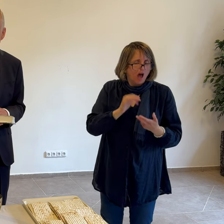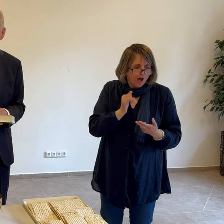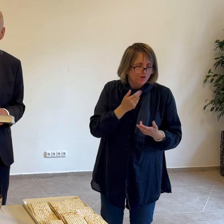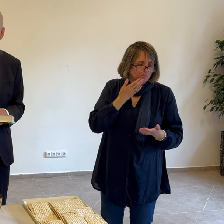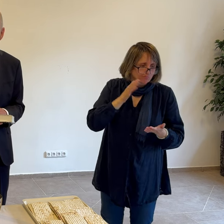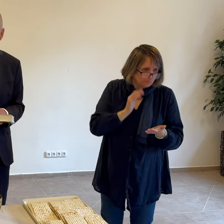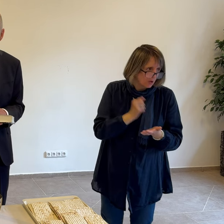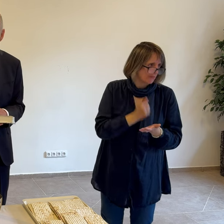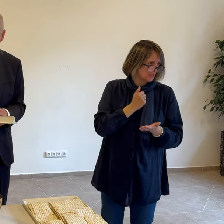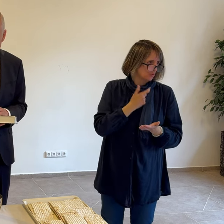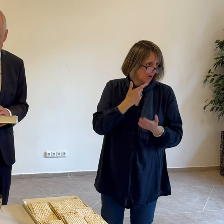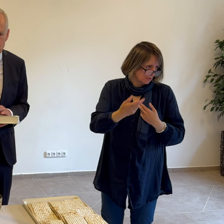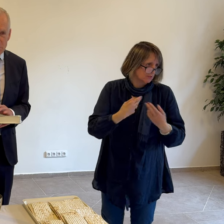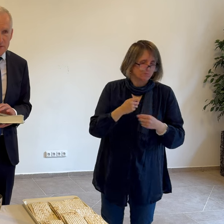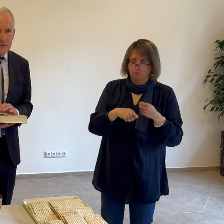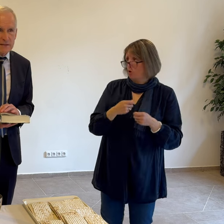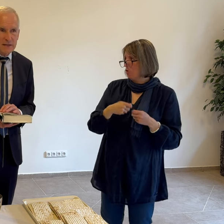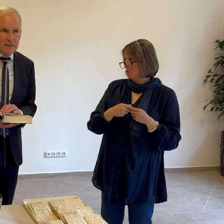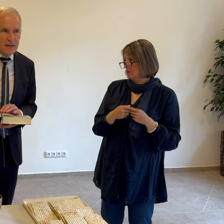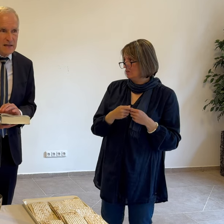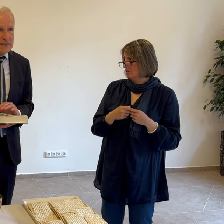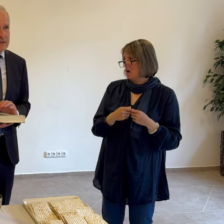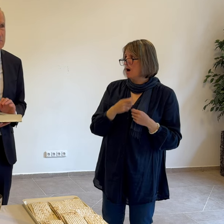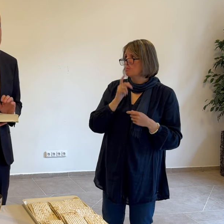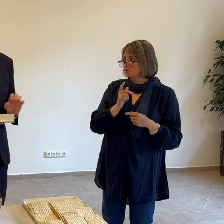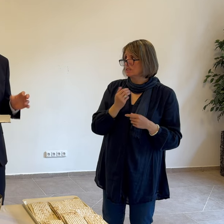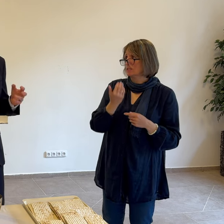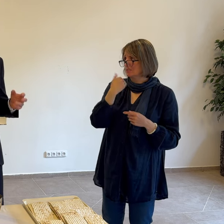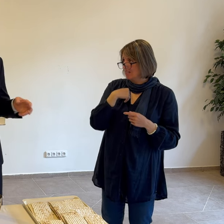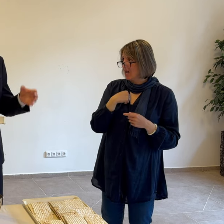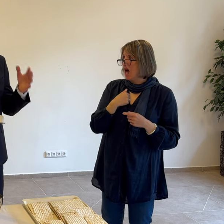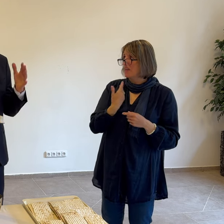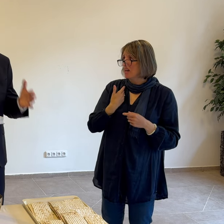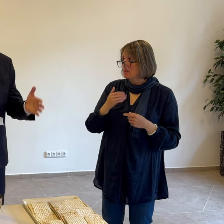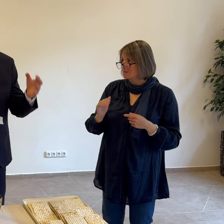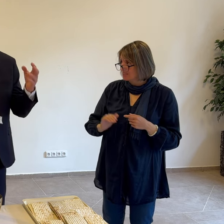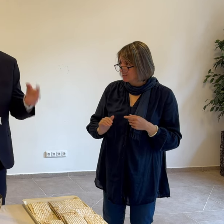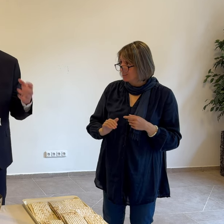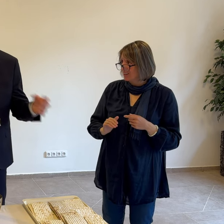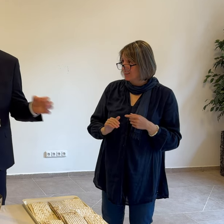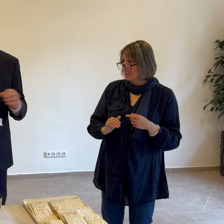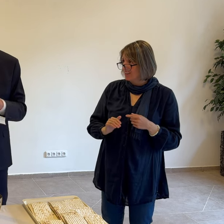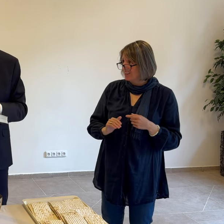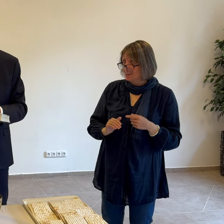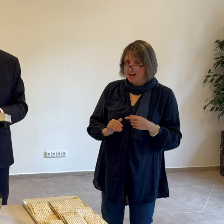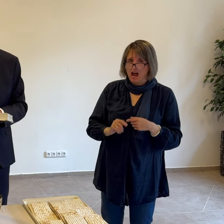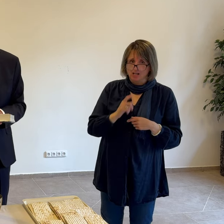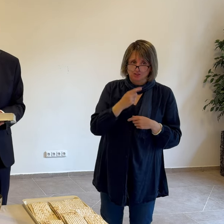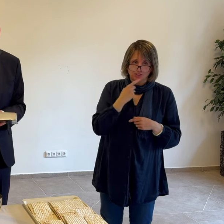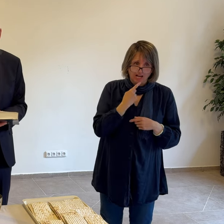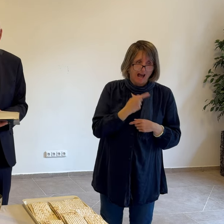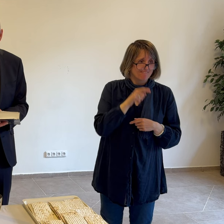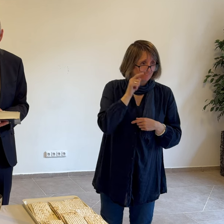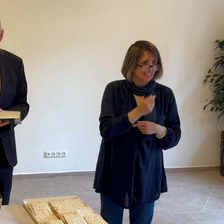Židé vždycky dělali Tak to měli sníst a teď Pán Ježíš říká vy je jste mé